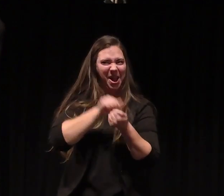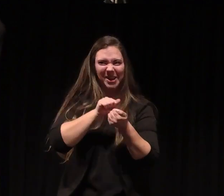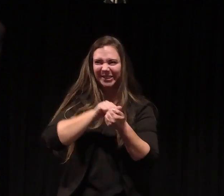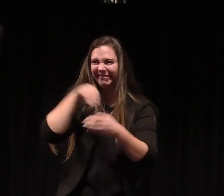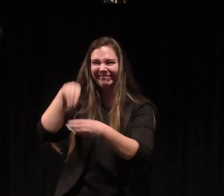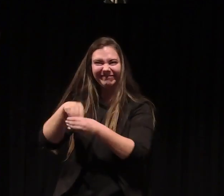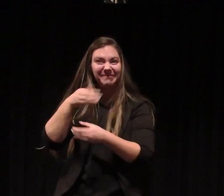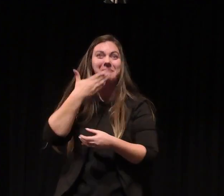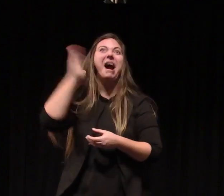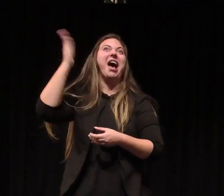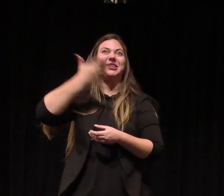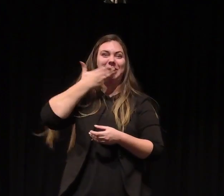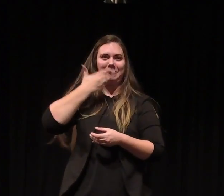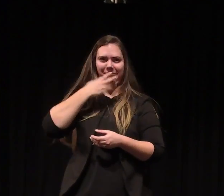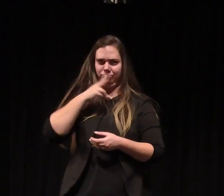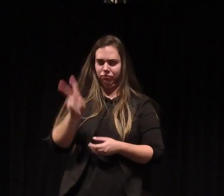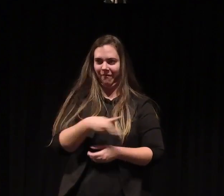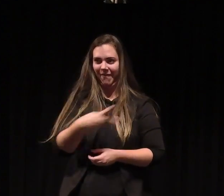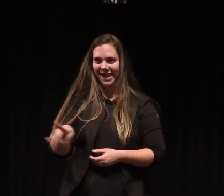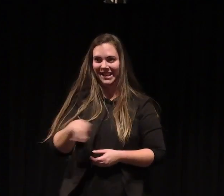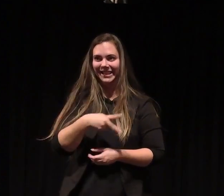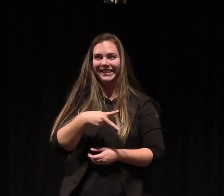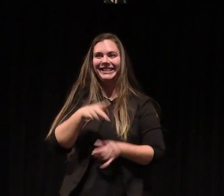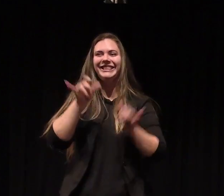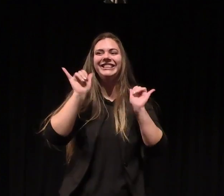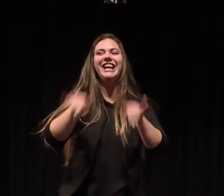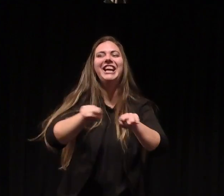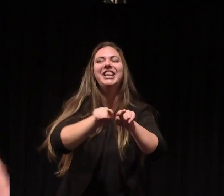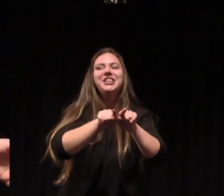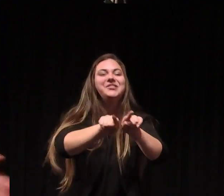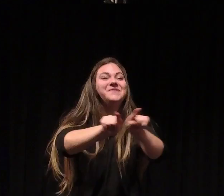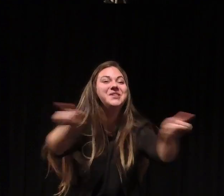soupe. C'était vous autres au village. »